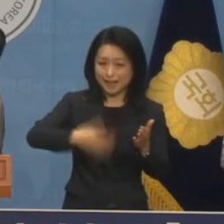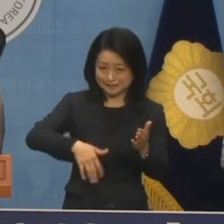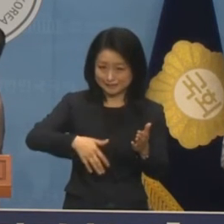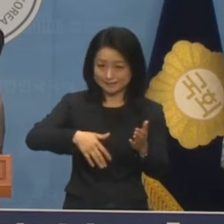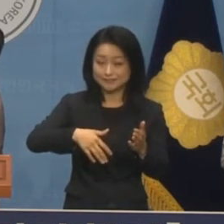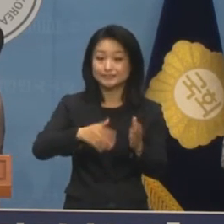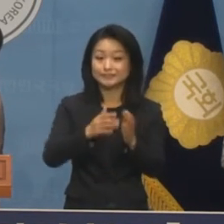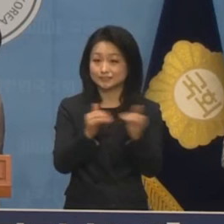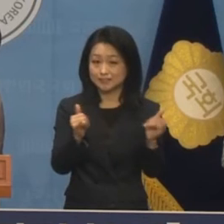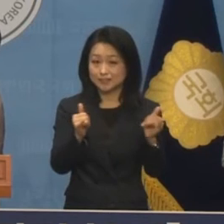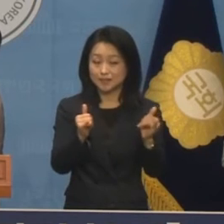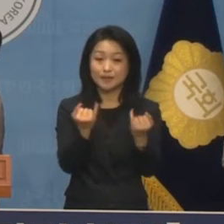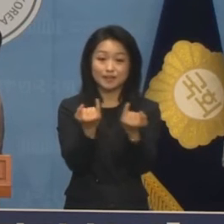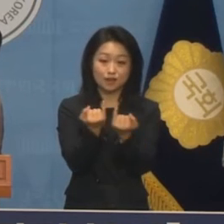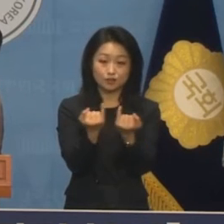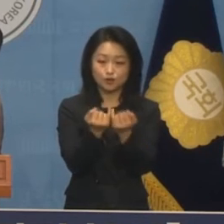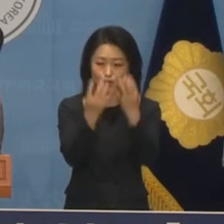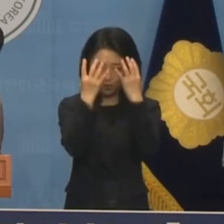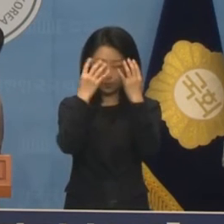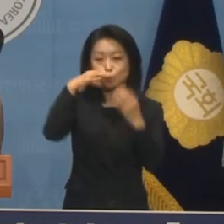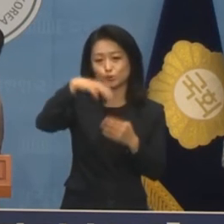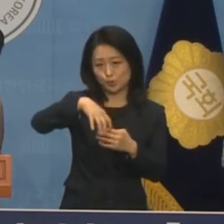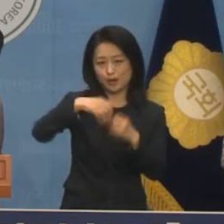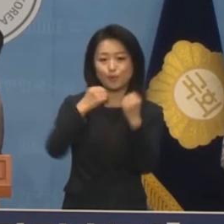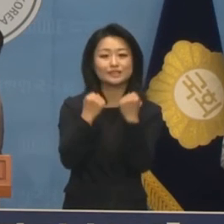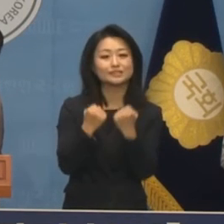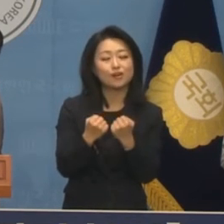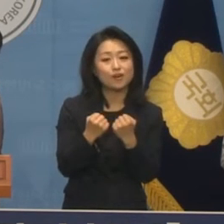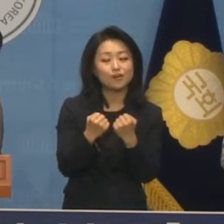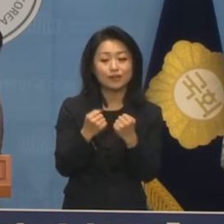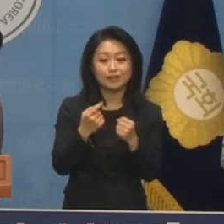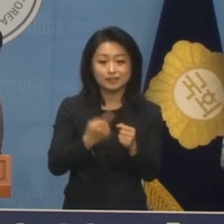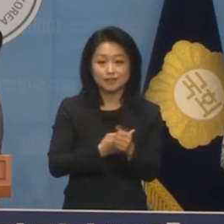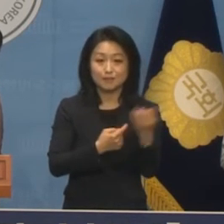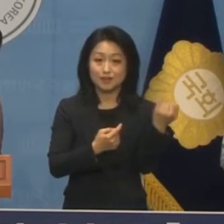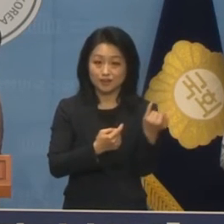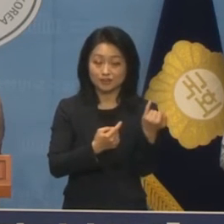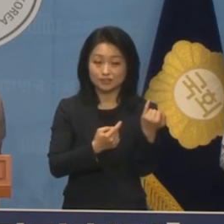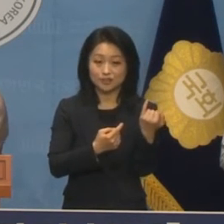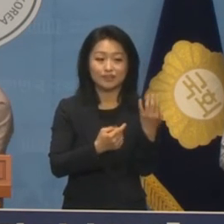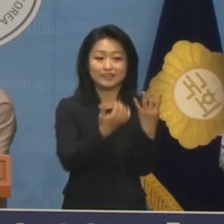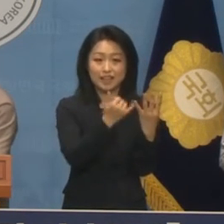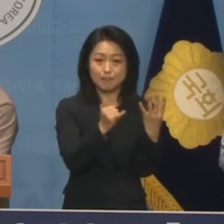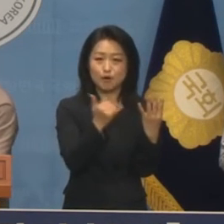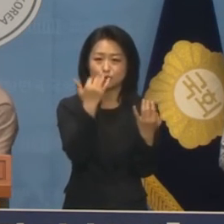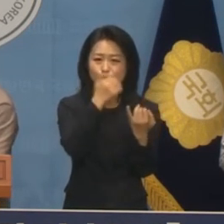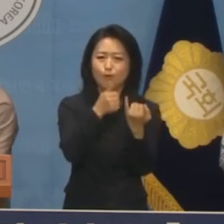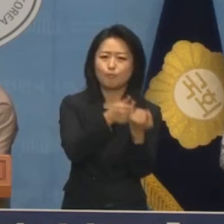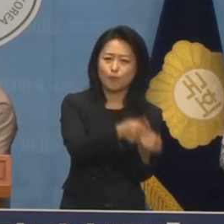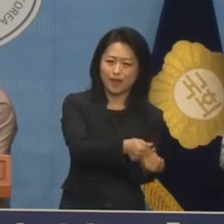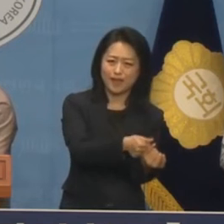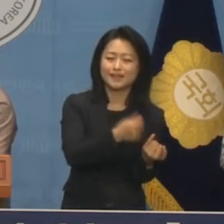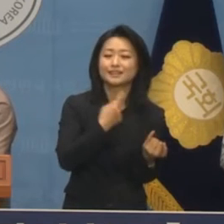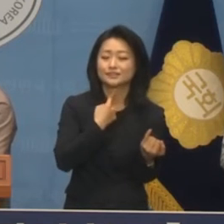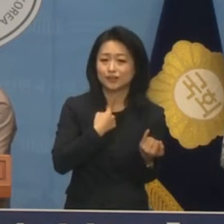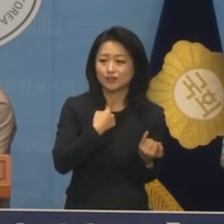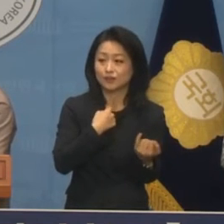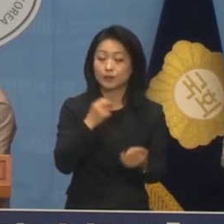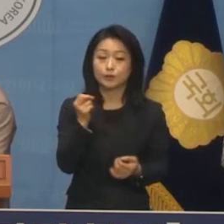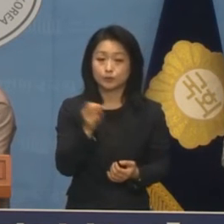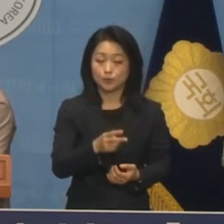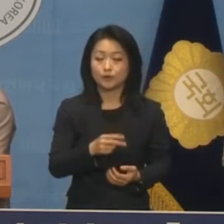트랜스젠더가 여성교도소에 여성이라고 들어가서 동료 여성 수감자 4명을 성폭행했습니다. 이것으로